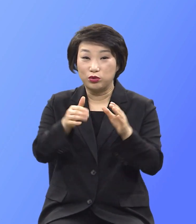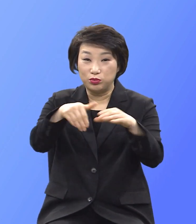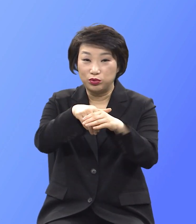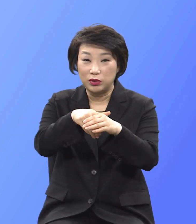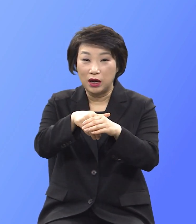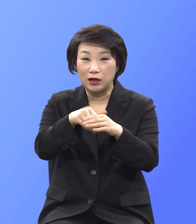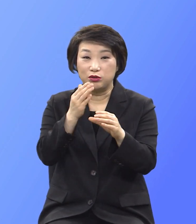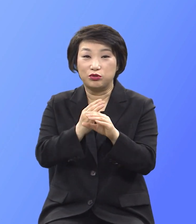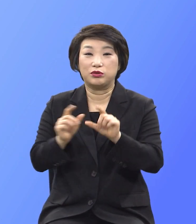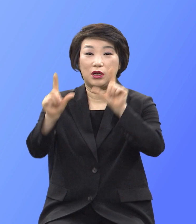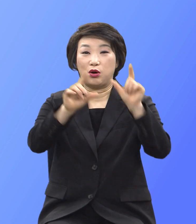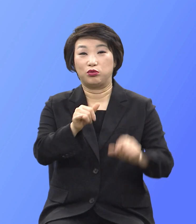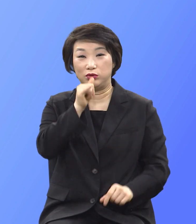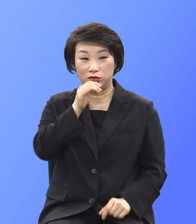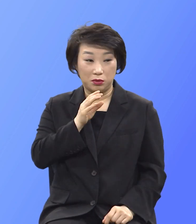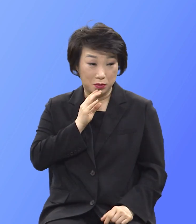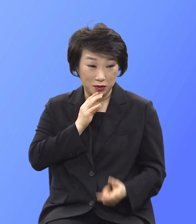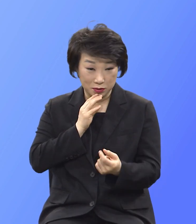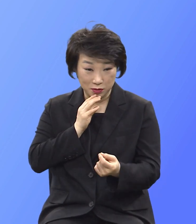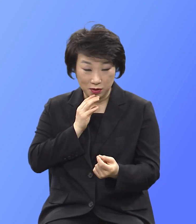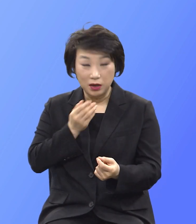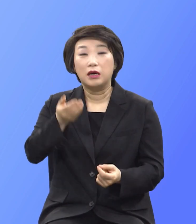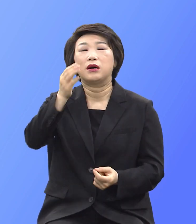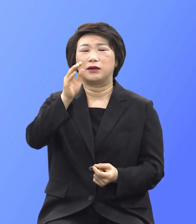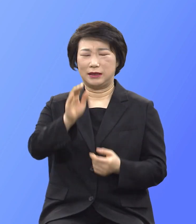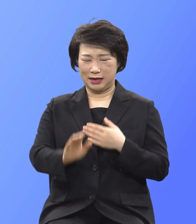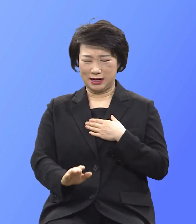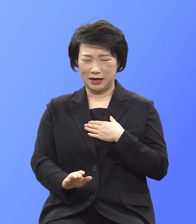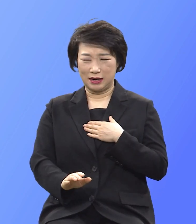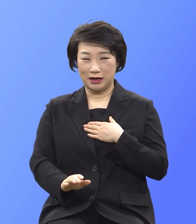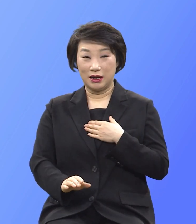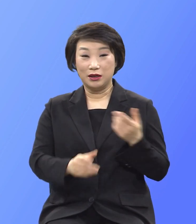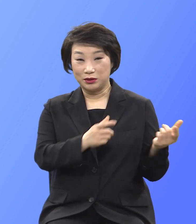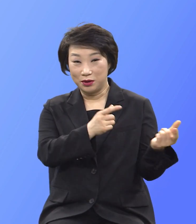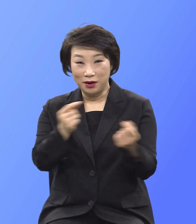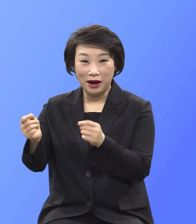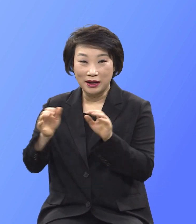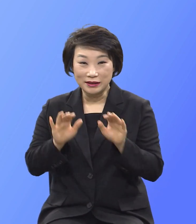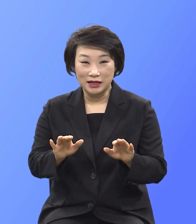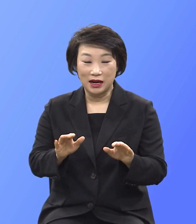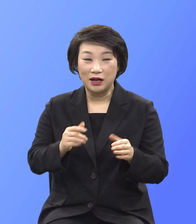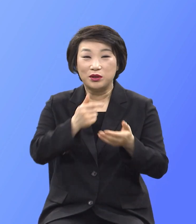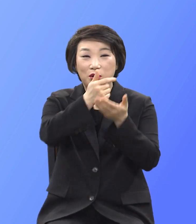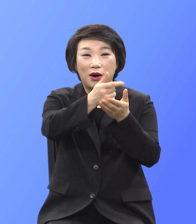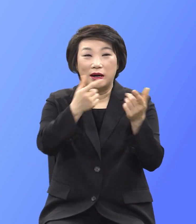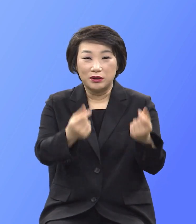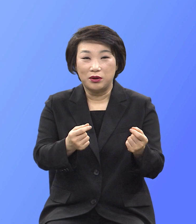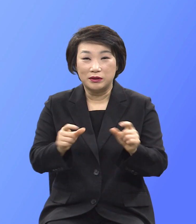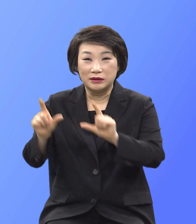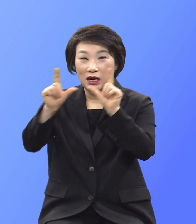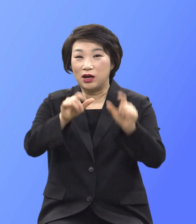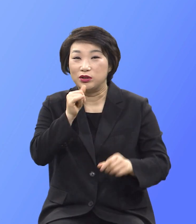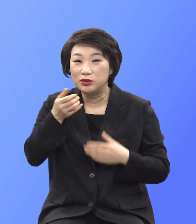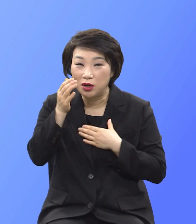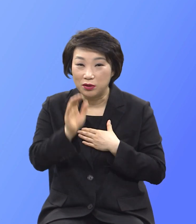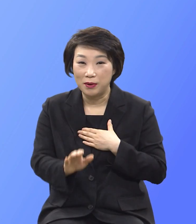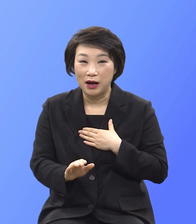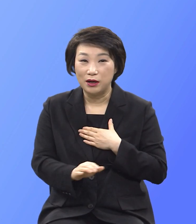속에 우리가 살지 않습니까? 그러나 똑같이 노아와 같이